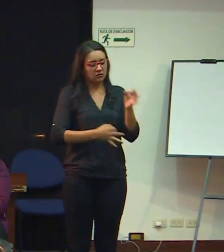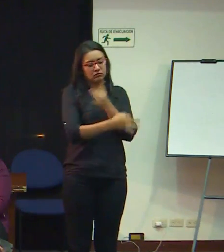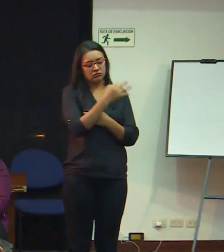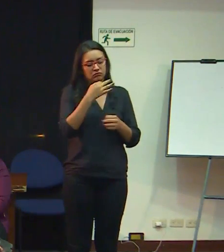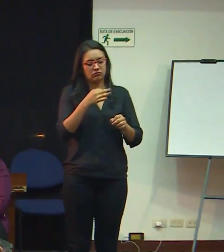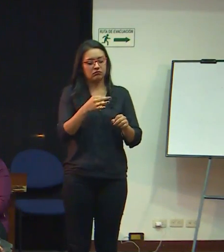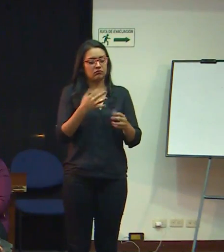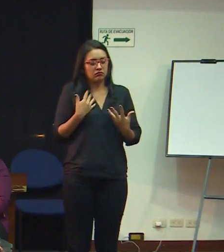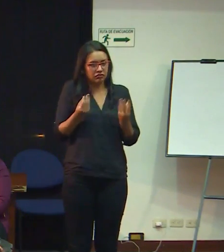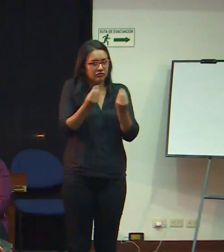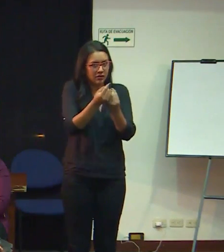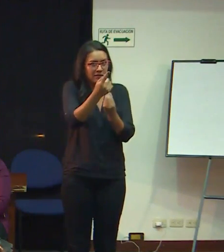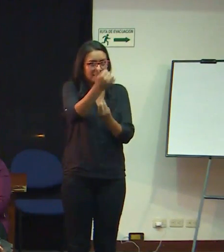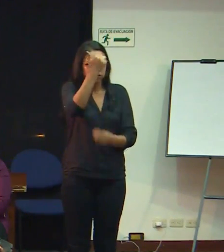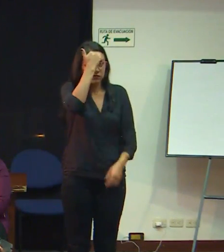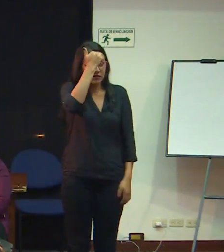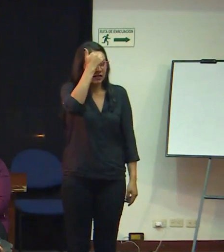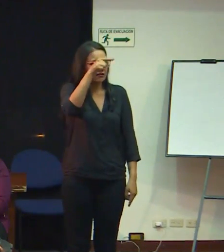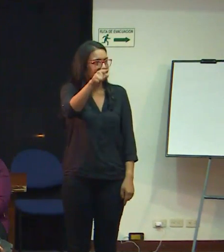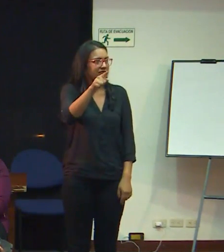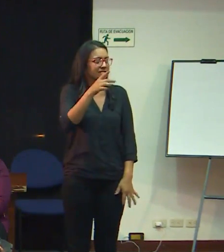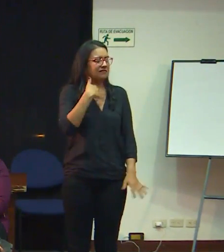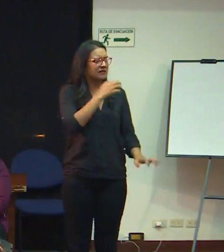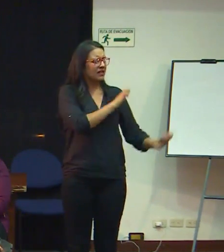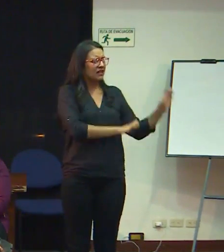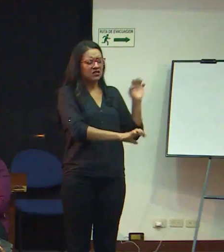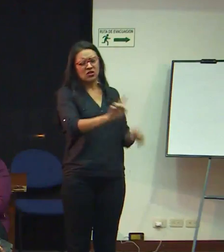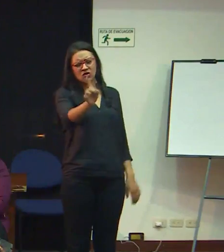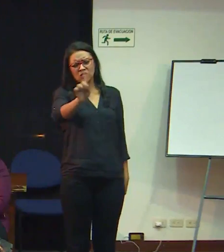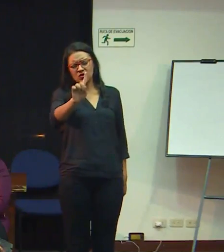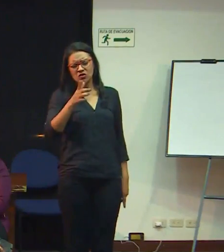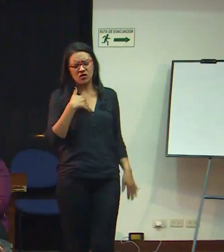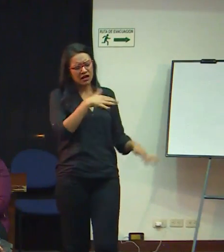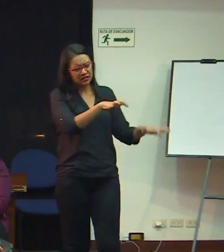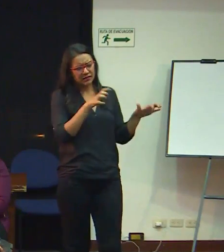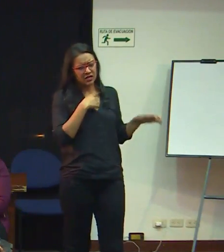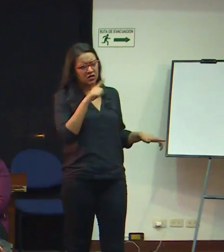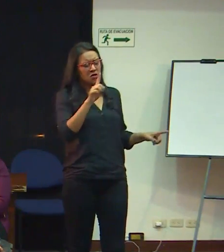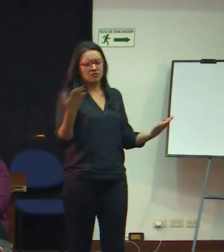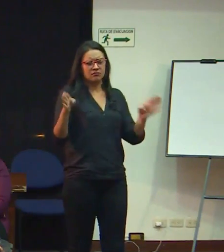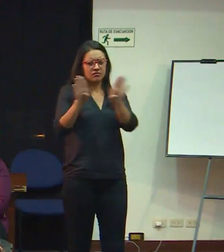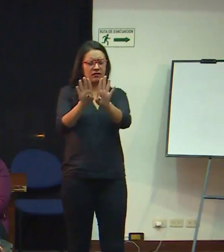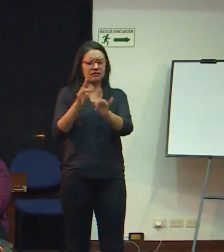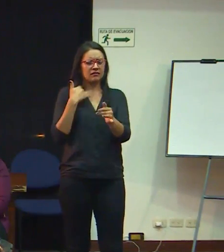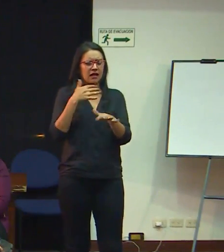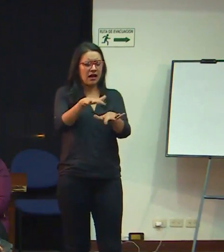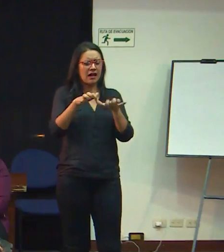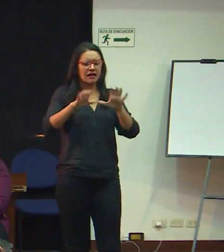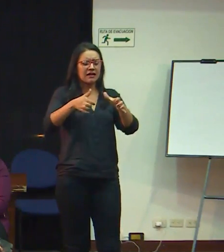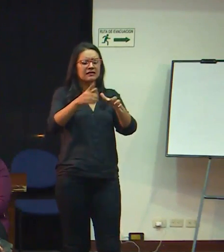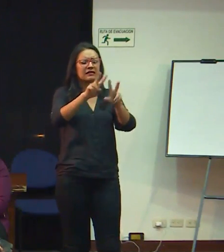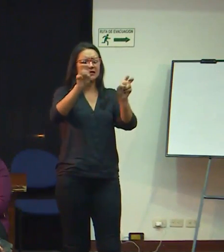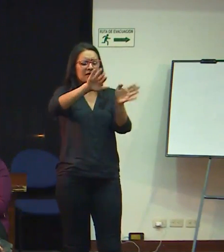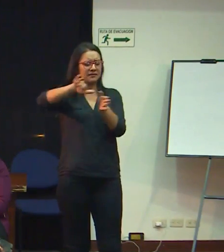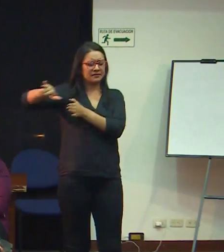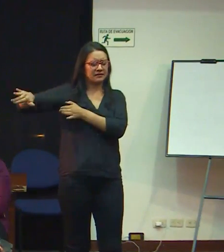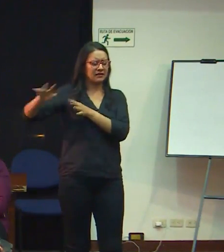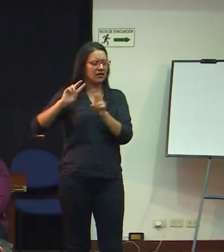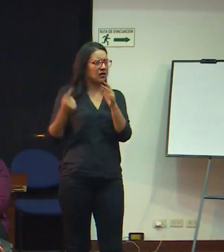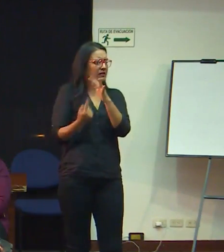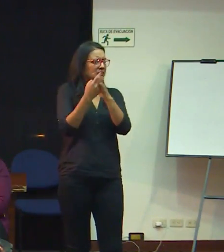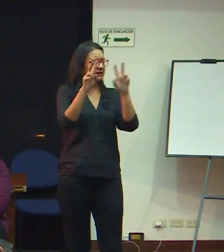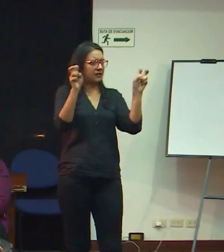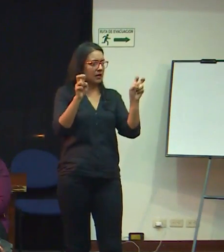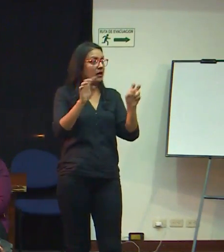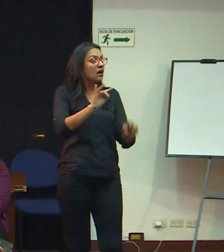maestros nuestros, son demasiado apáticos, que muchas veces cierran los espacios de discusión en las clases. Y si